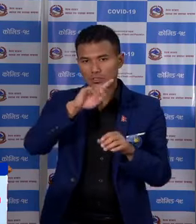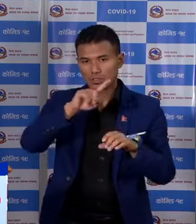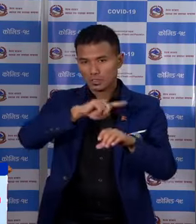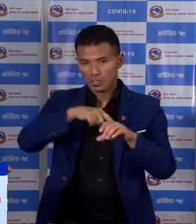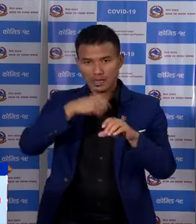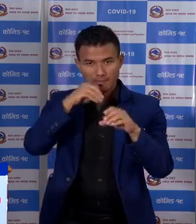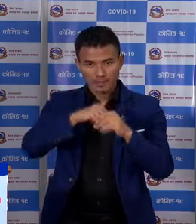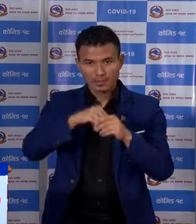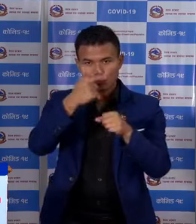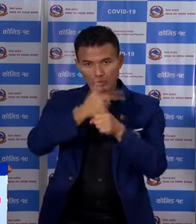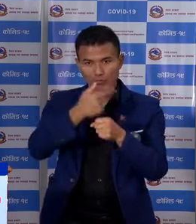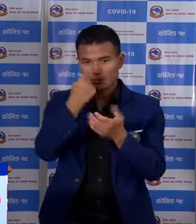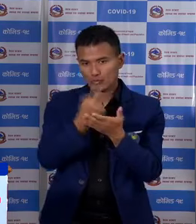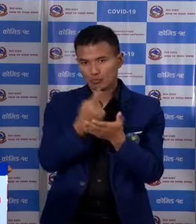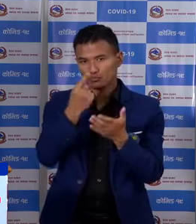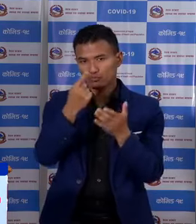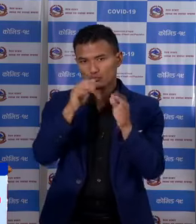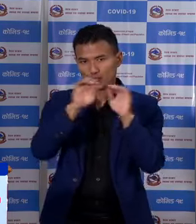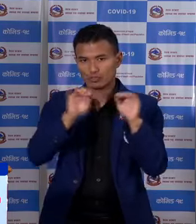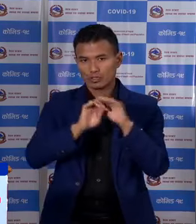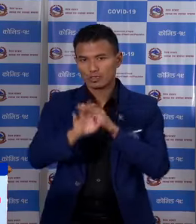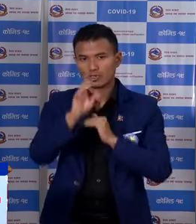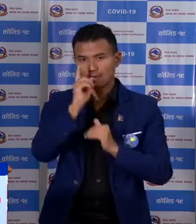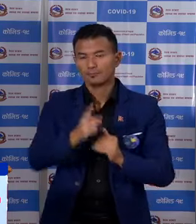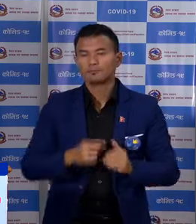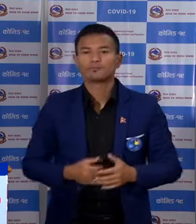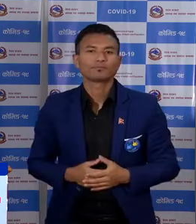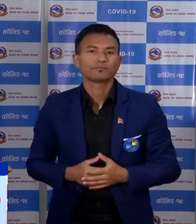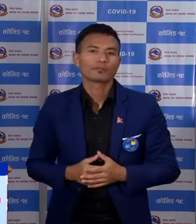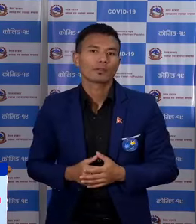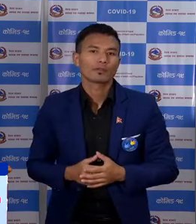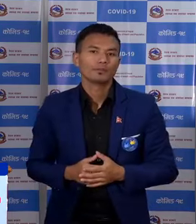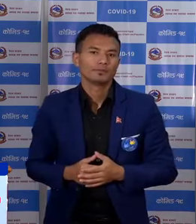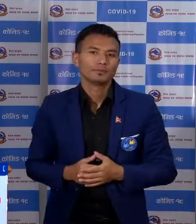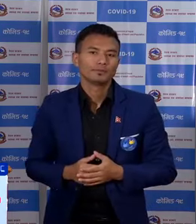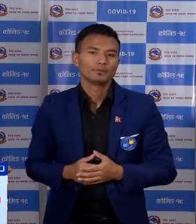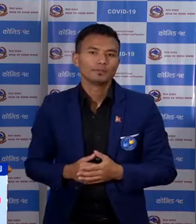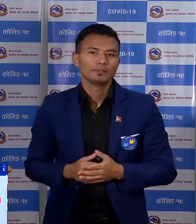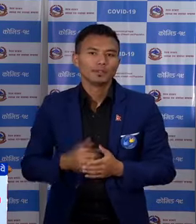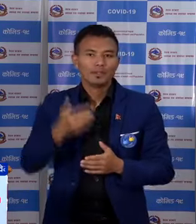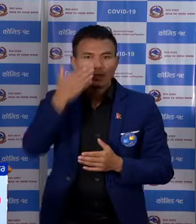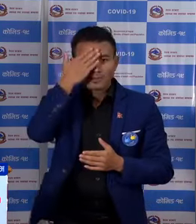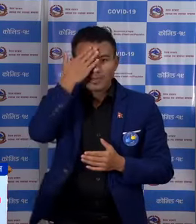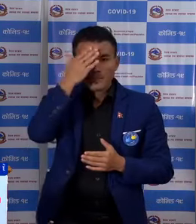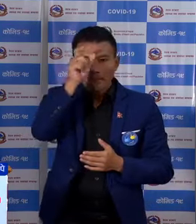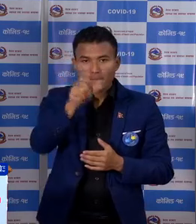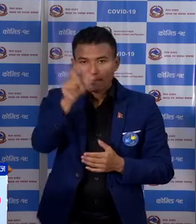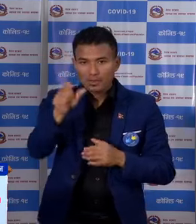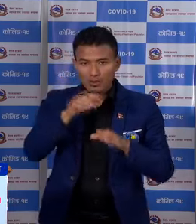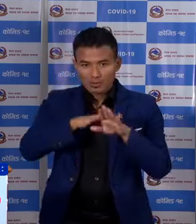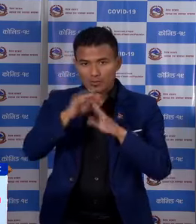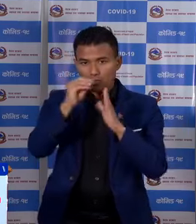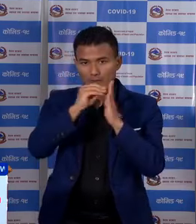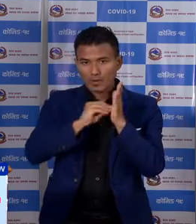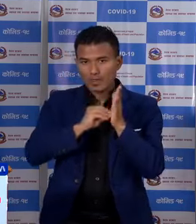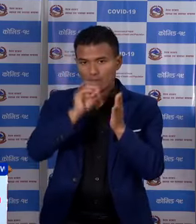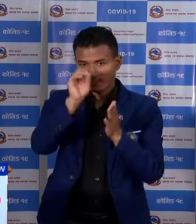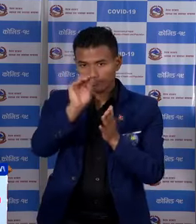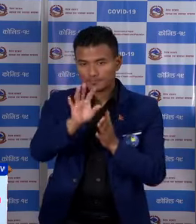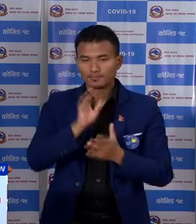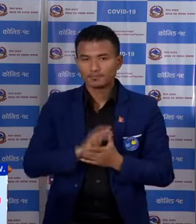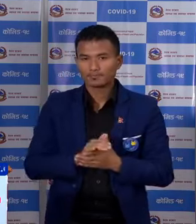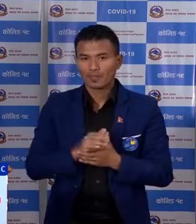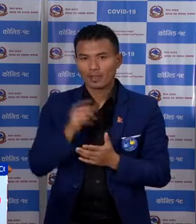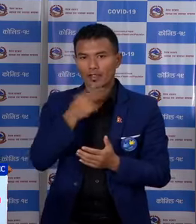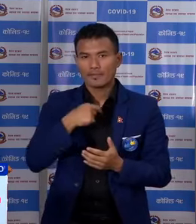24 गंटामा वारू नुआ कोट काथमंडू रसुन-शरिका उनुणँछ संक्रमित भयक्तिहरूको विवरण दिन चाहांचो